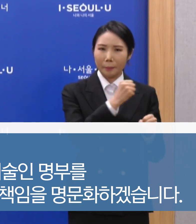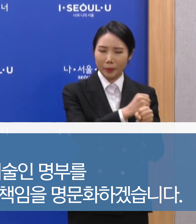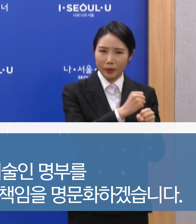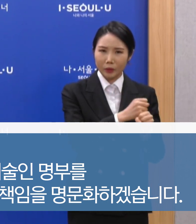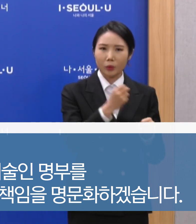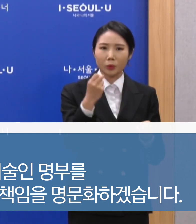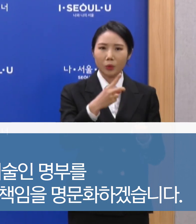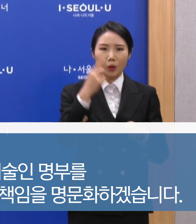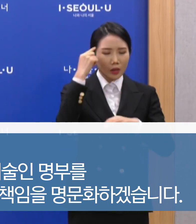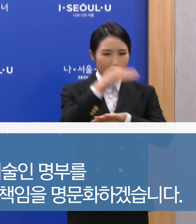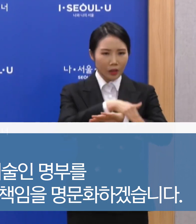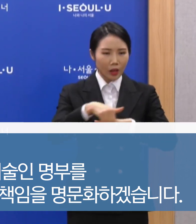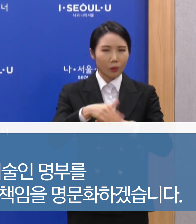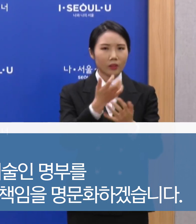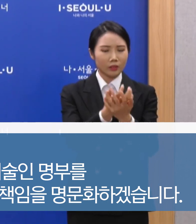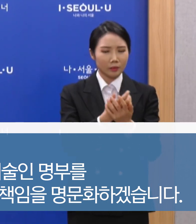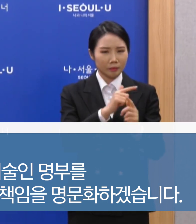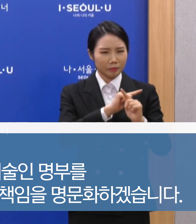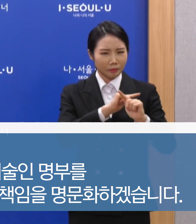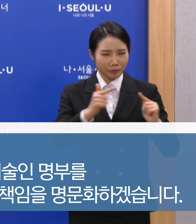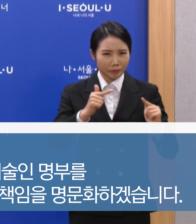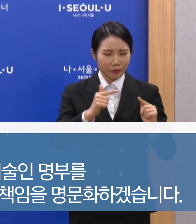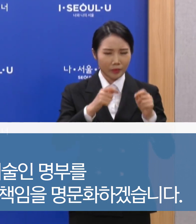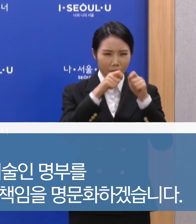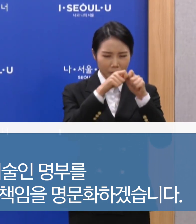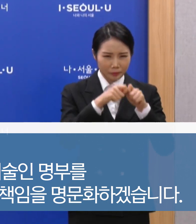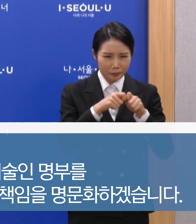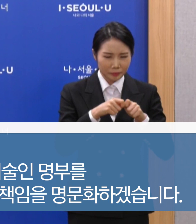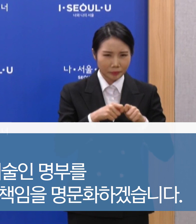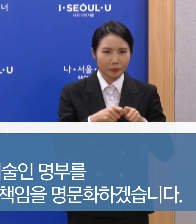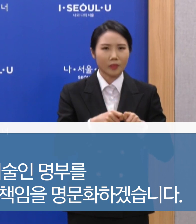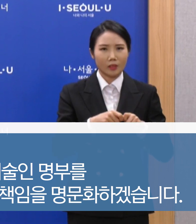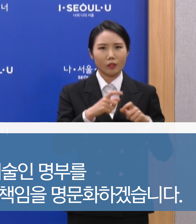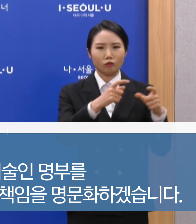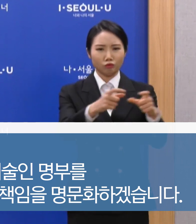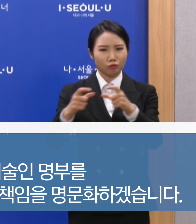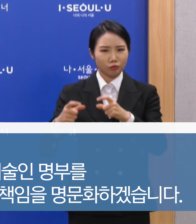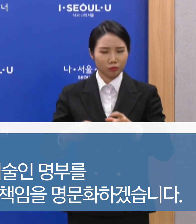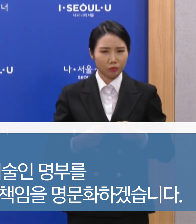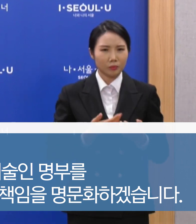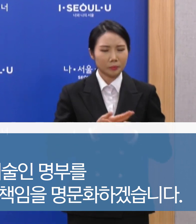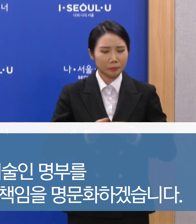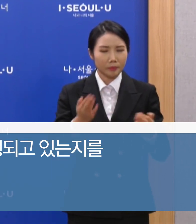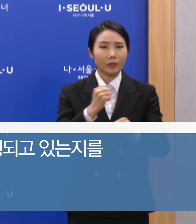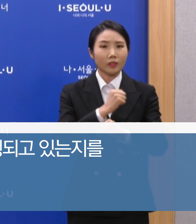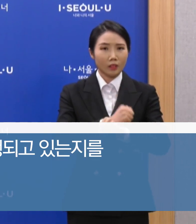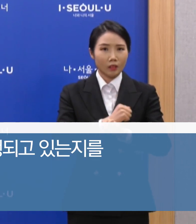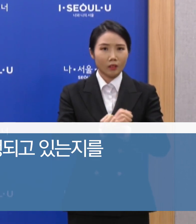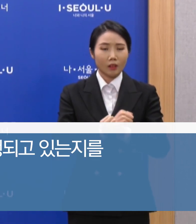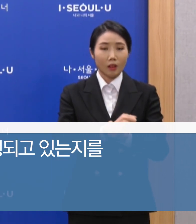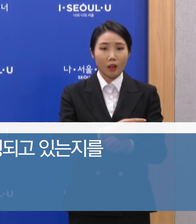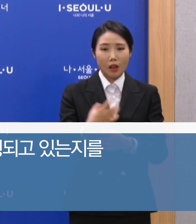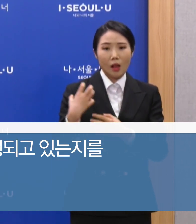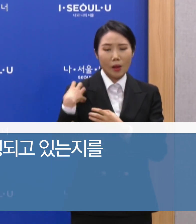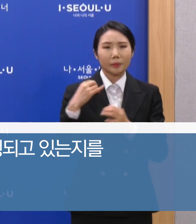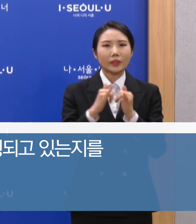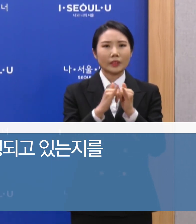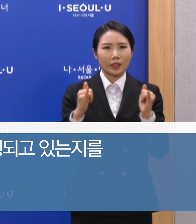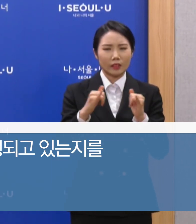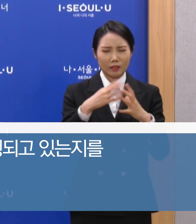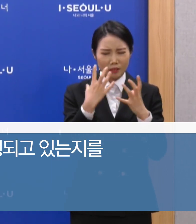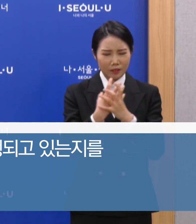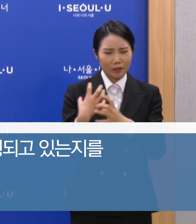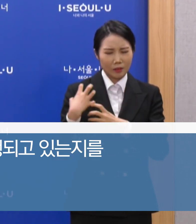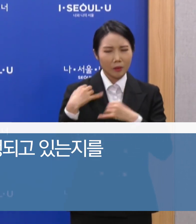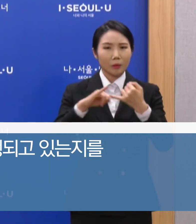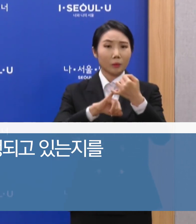자치구에 제출하도록 해서 원도급자의 책임을 명문화하겠습니다. 이후 감리는 현장에서 이